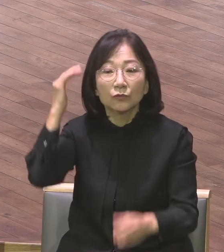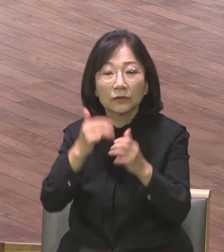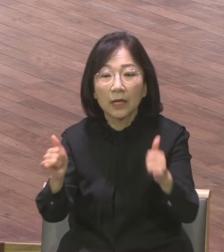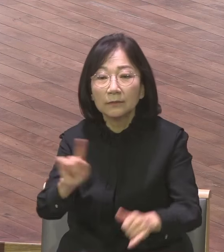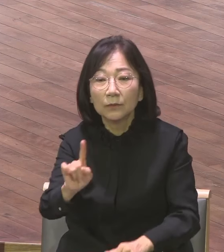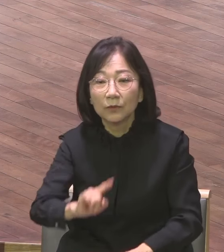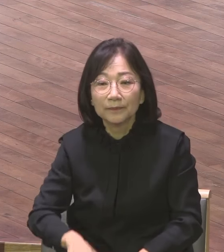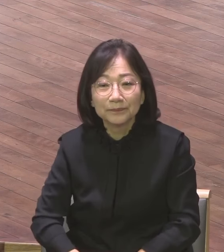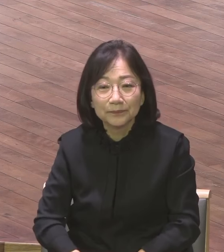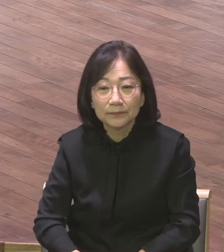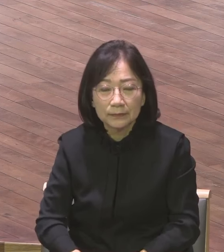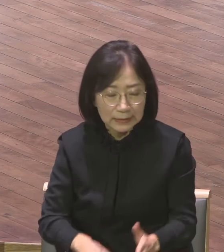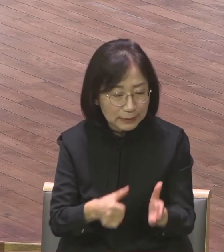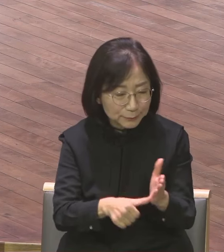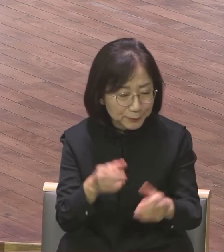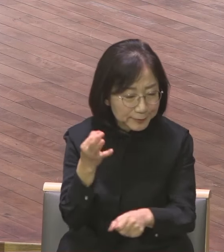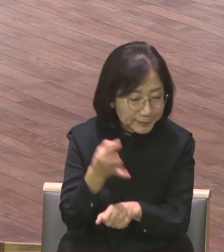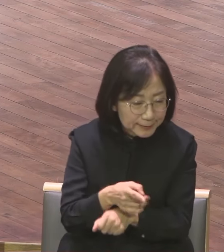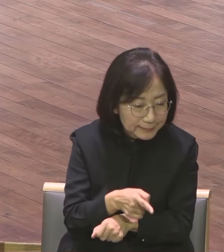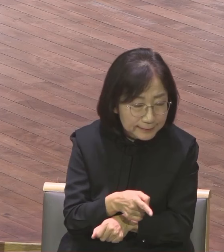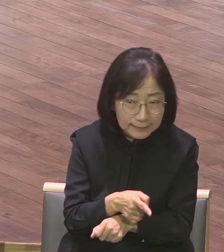뭐라고 물어볼까요?